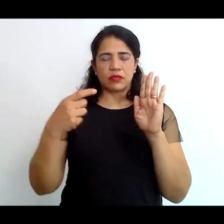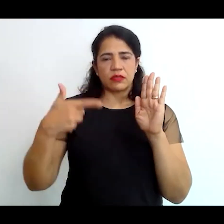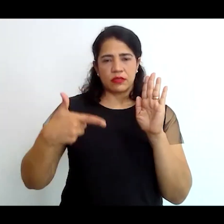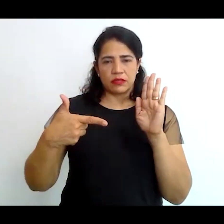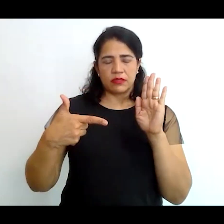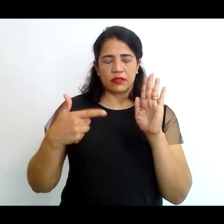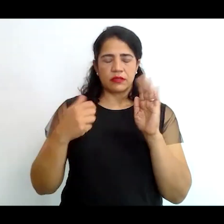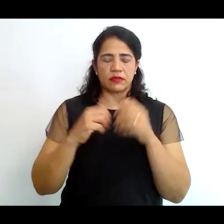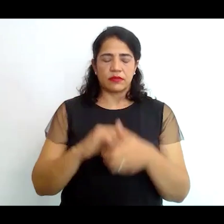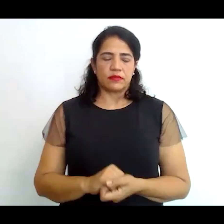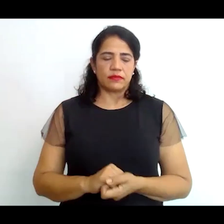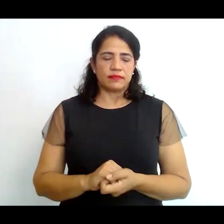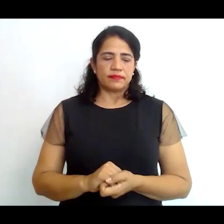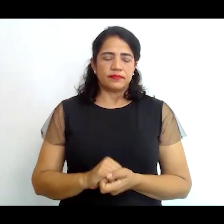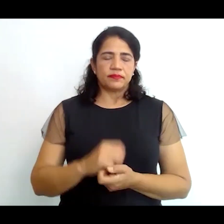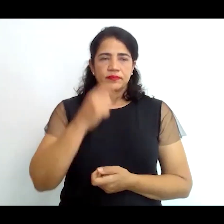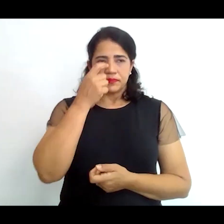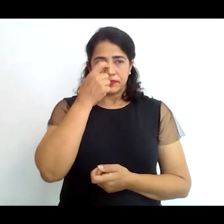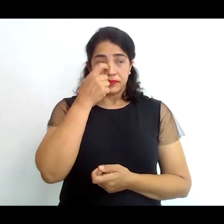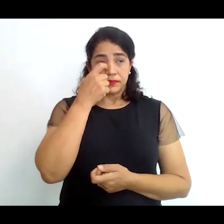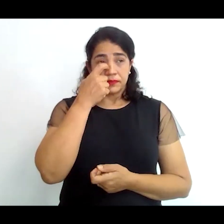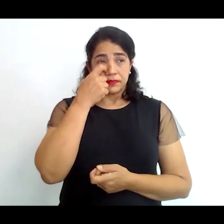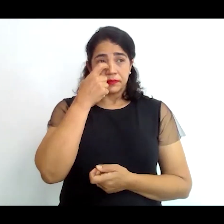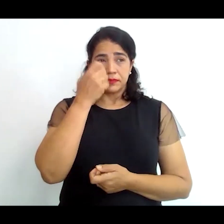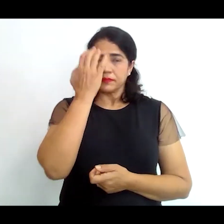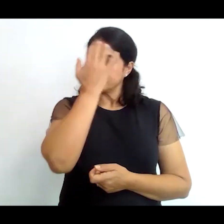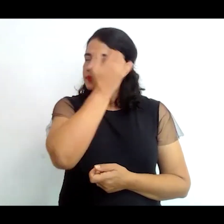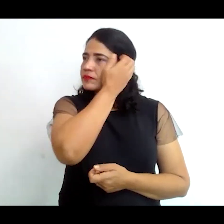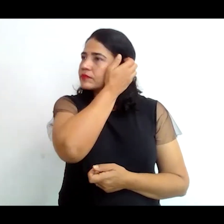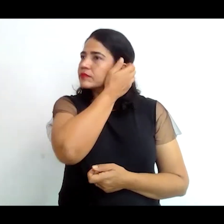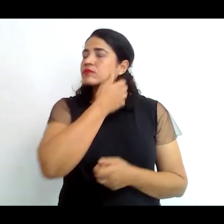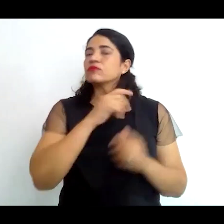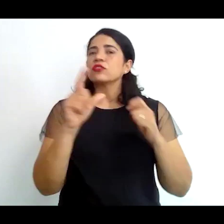ó. Lucas 11:42.